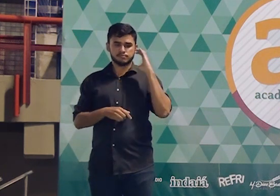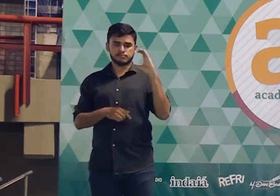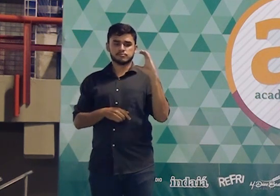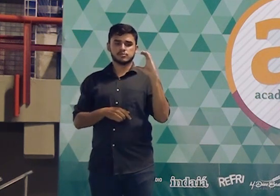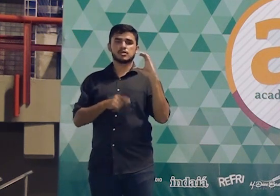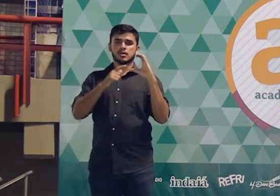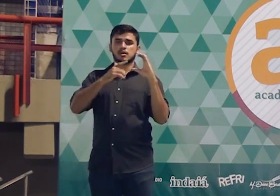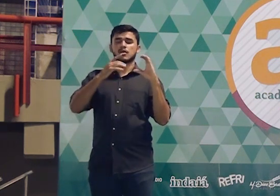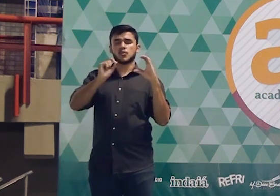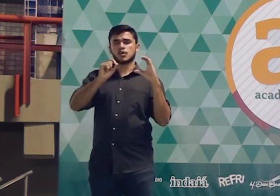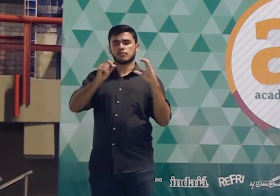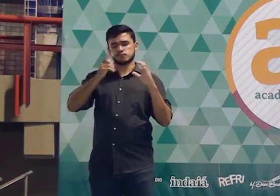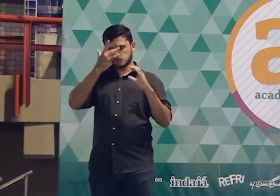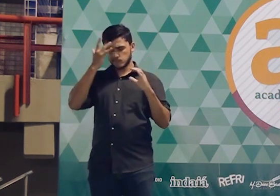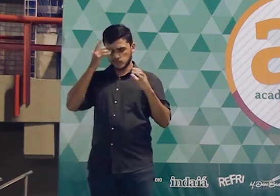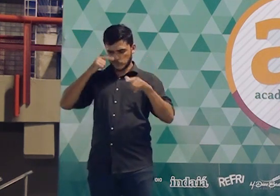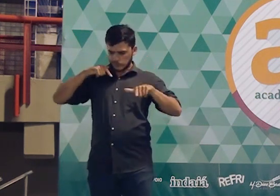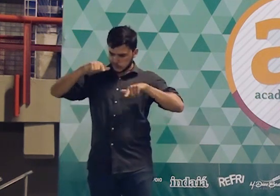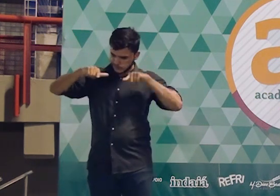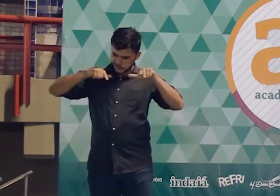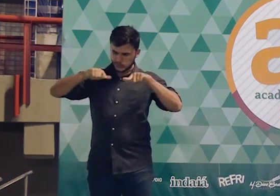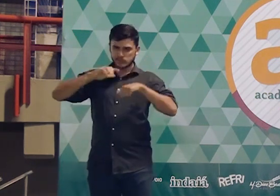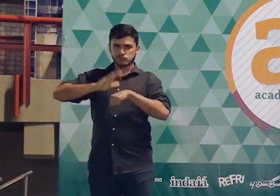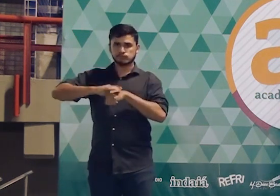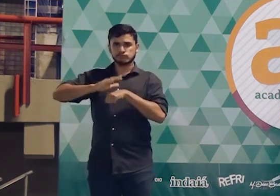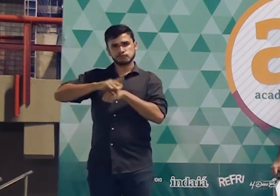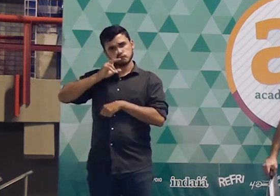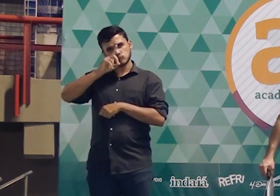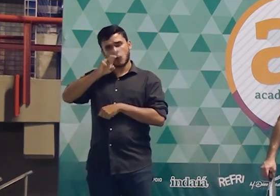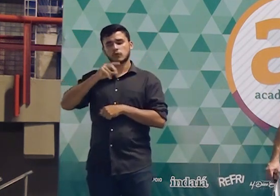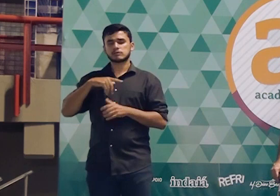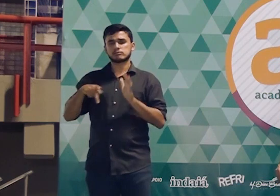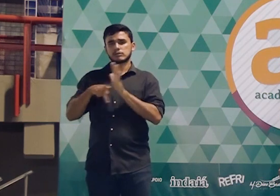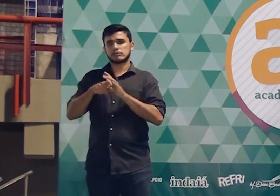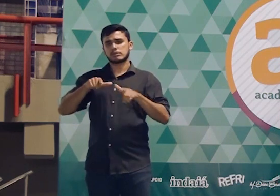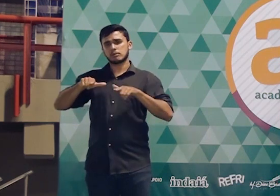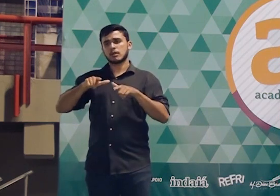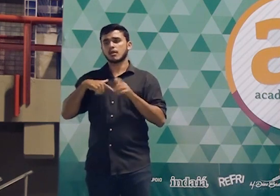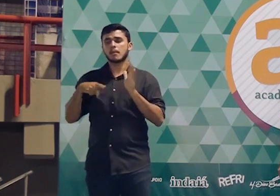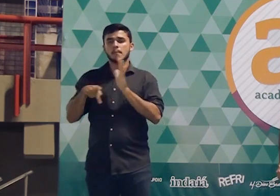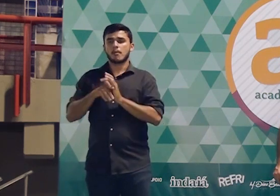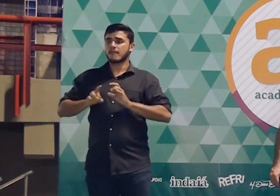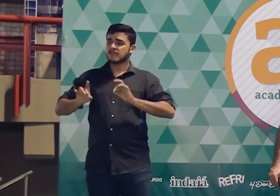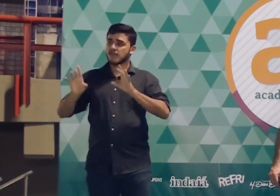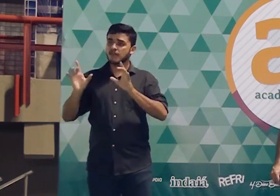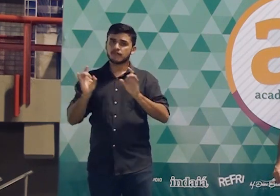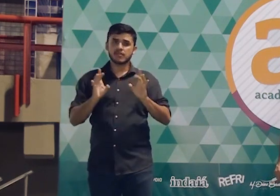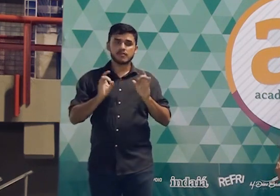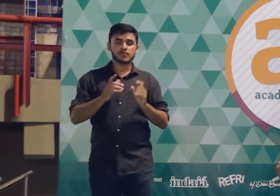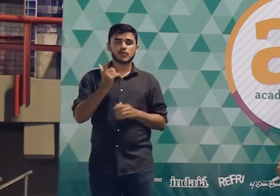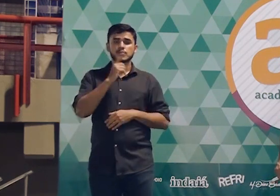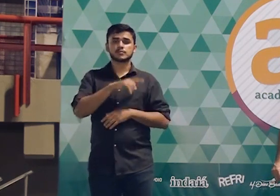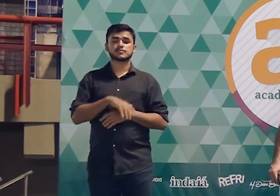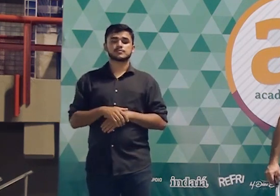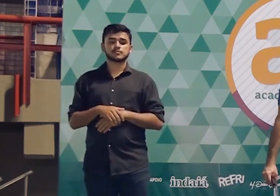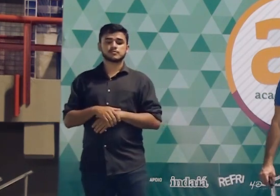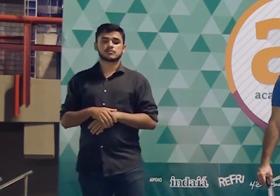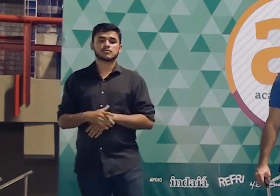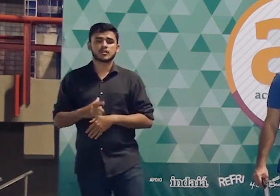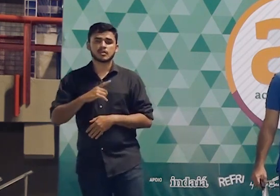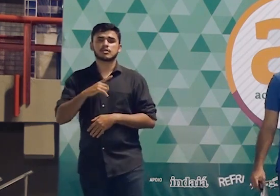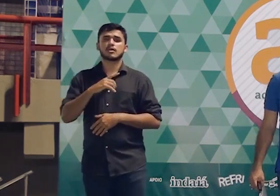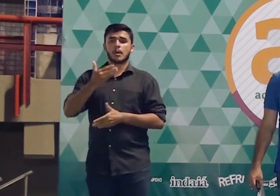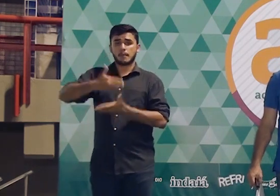trabalho como mercadoria. A gente sabe que tem um cara que volta e meia cai em prova